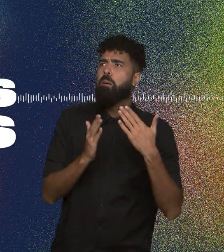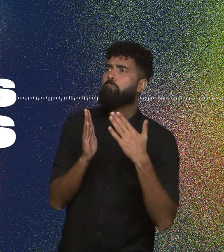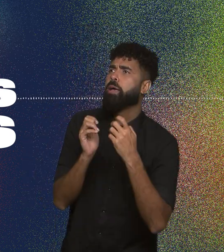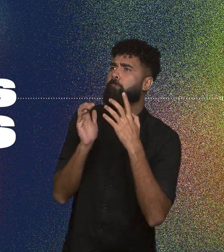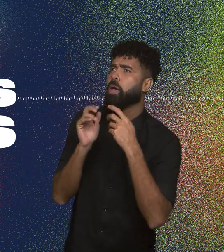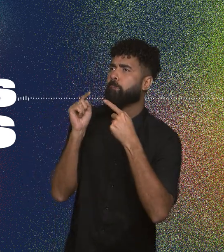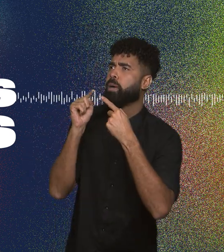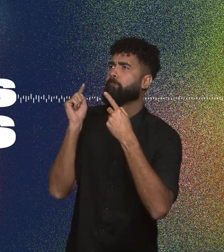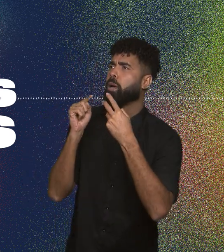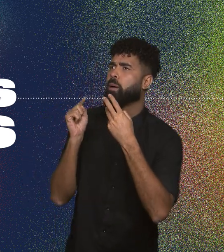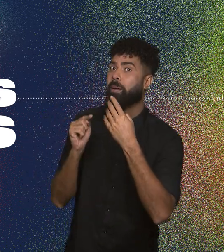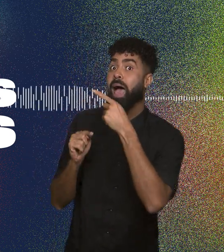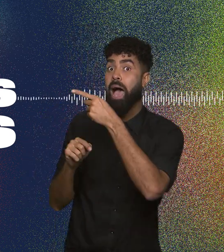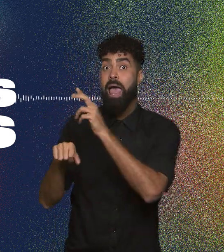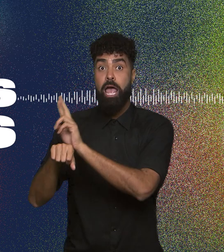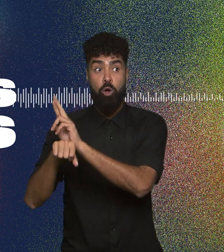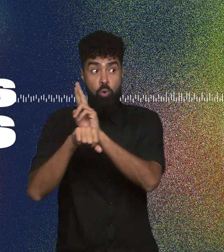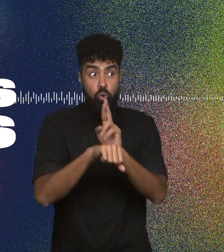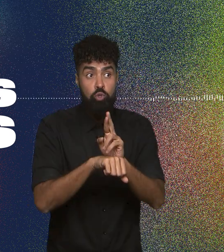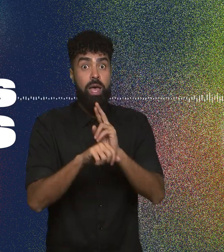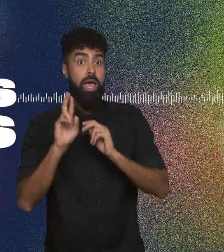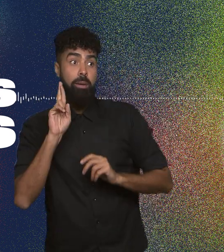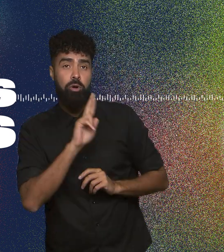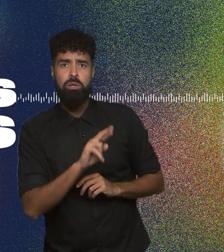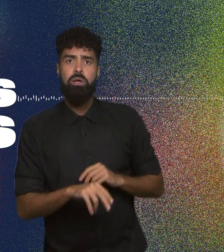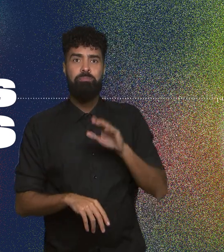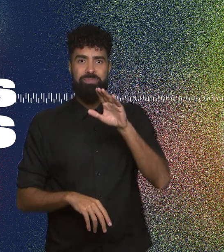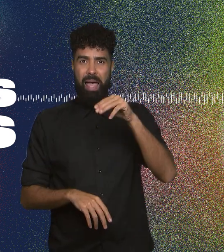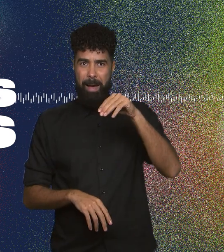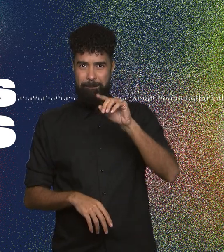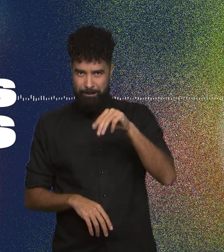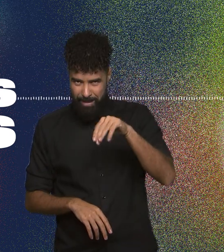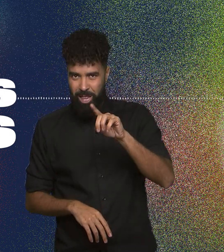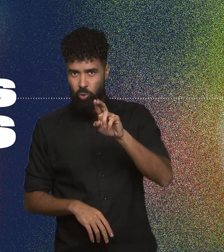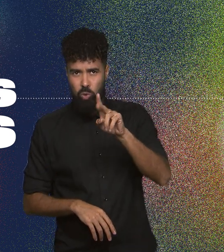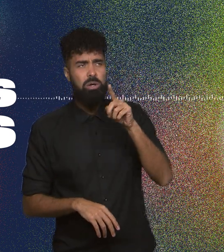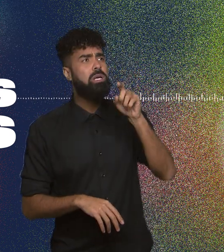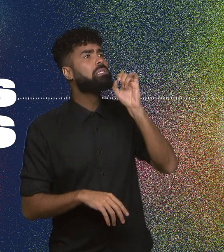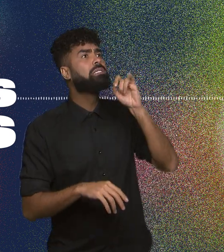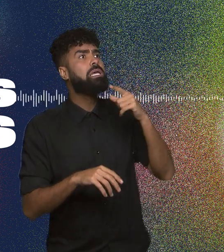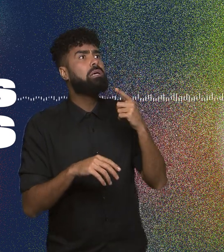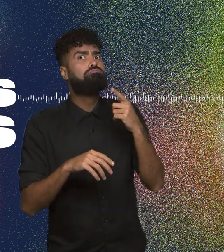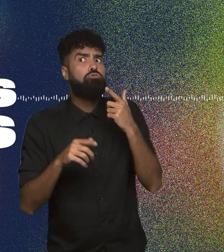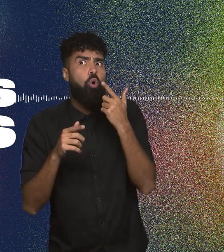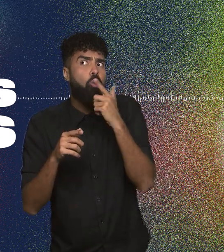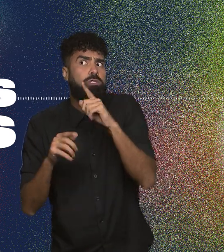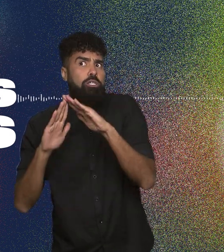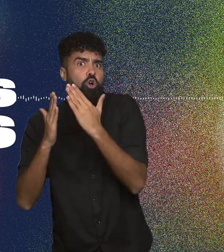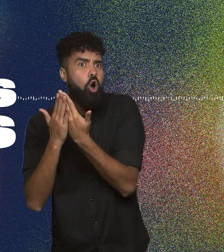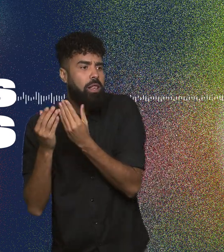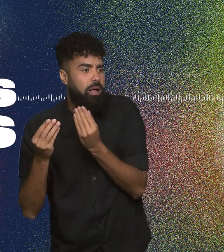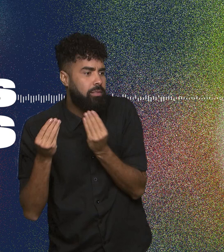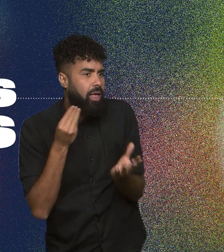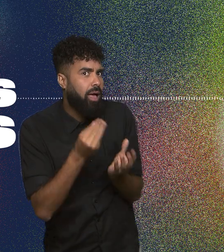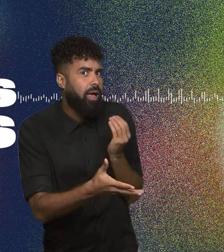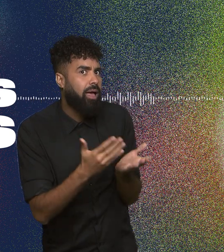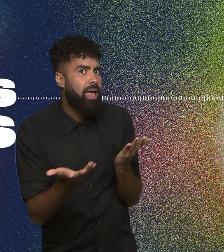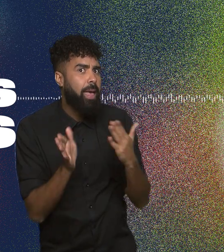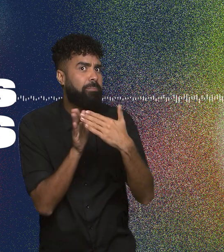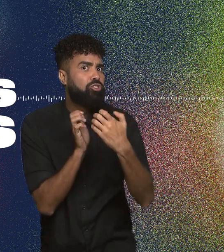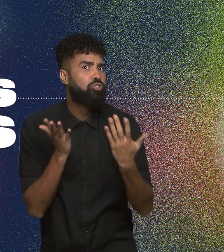por eles, tem um retorno. E se a escola não puder atender os pedidos? Então, se as melhorias que eles estão pedindo ali,